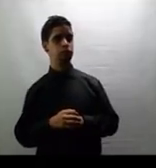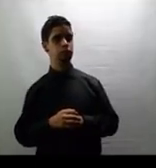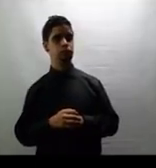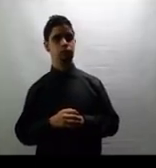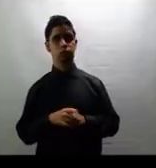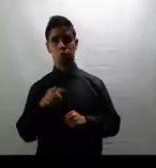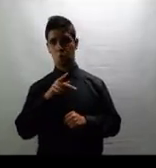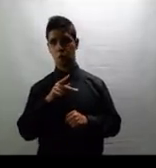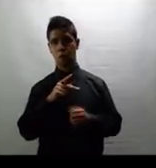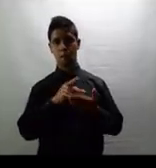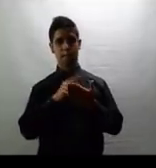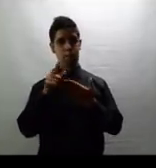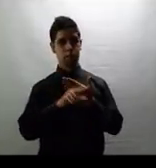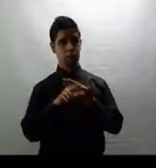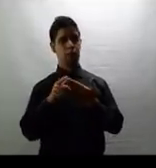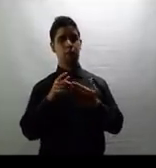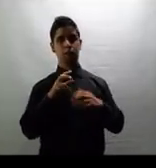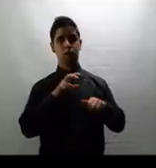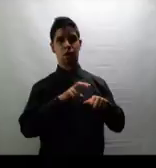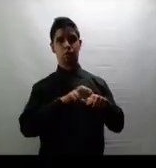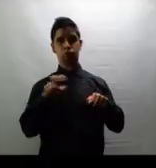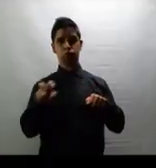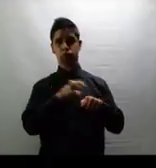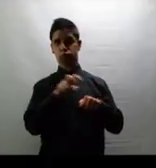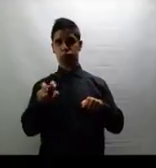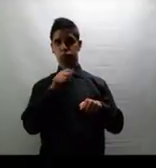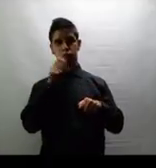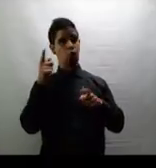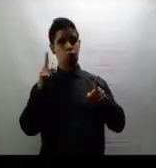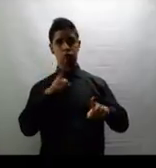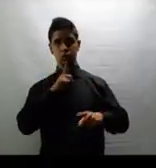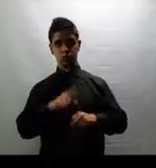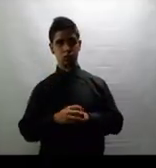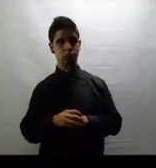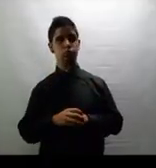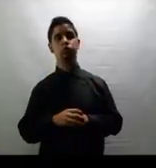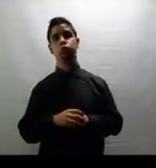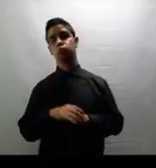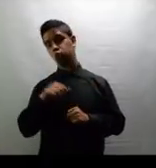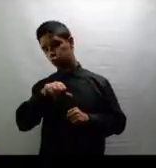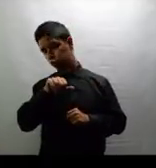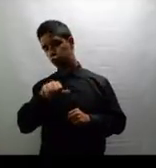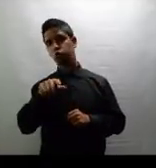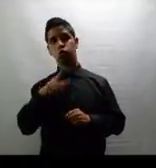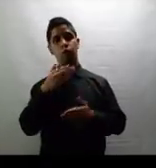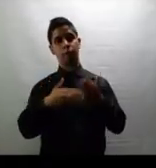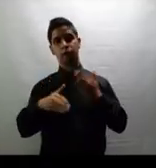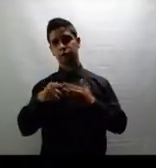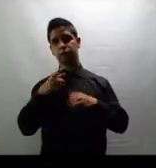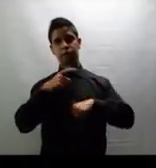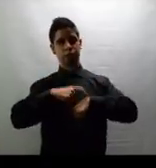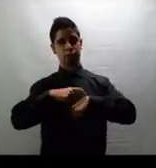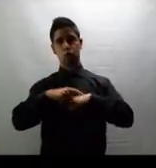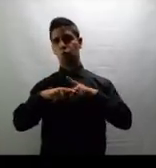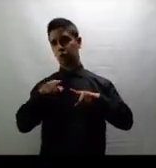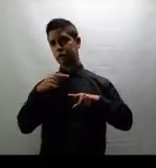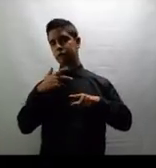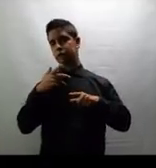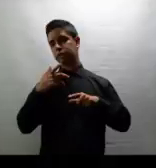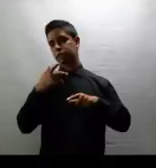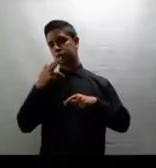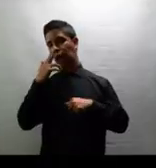por todos los canales y eso eso fue parte de aquel momento la sátira pues